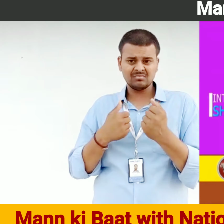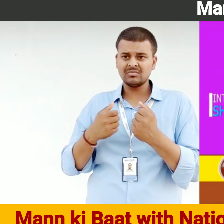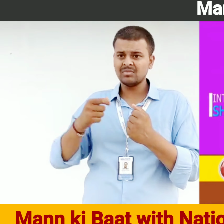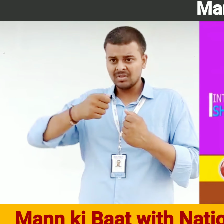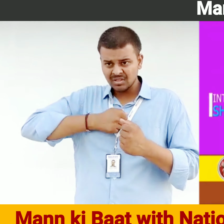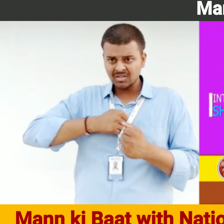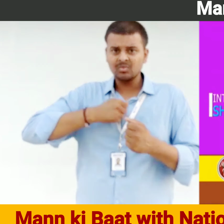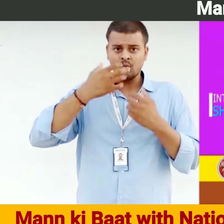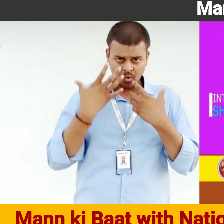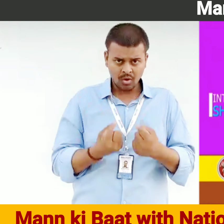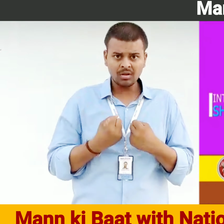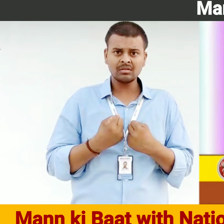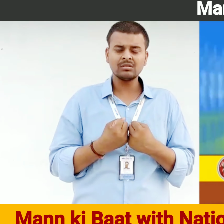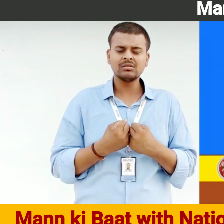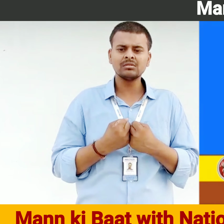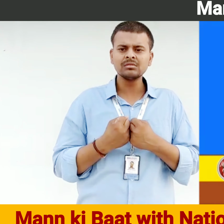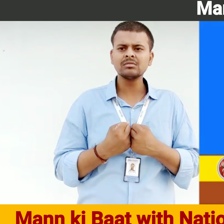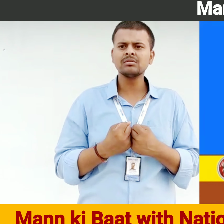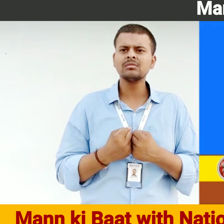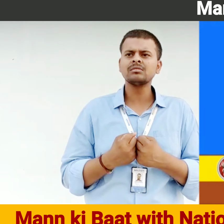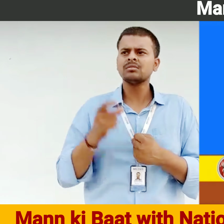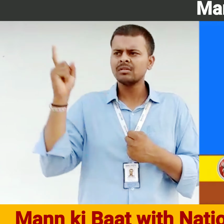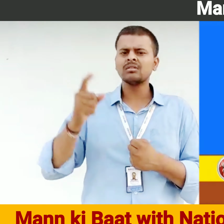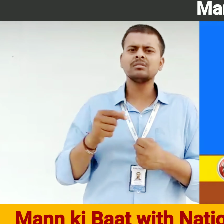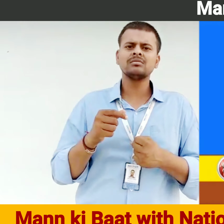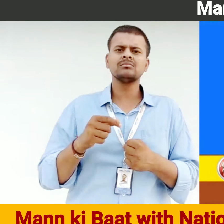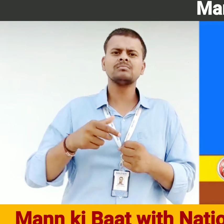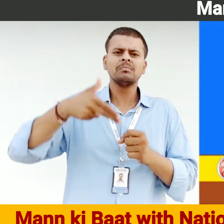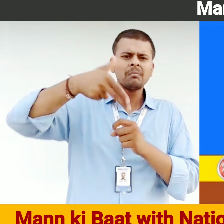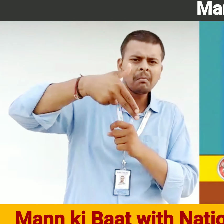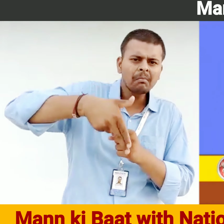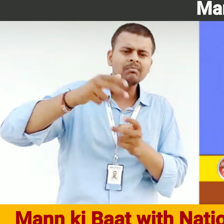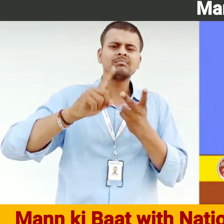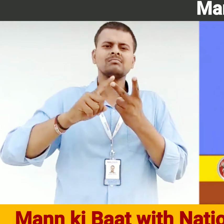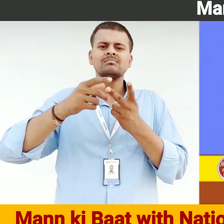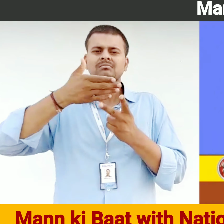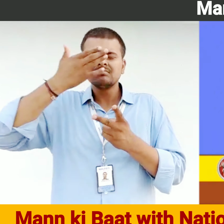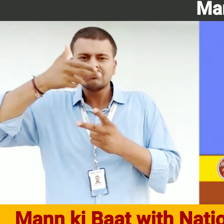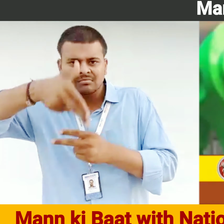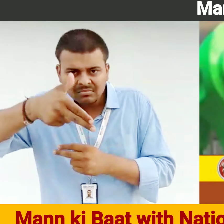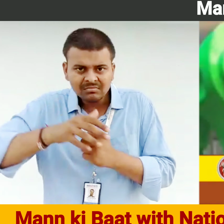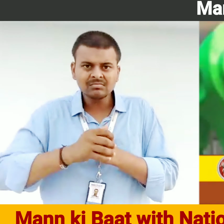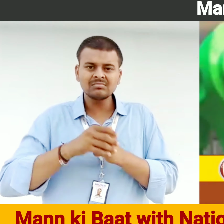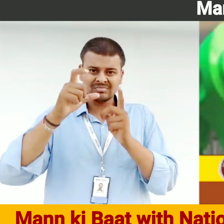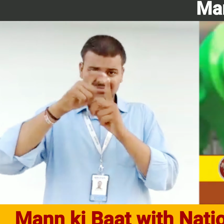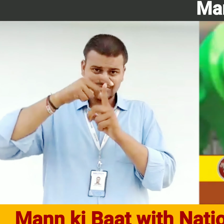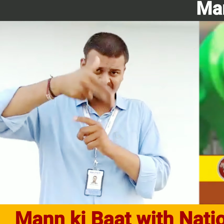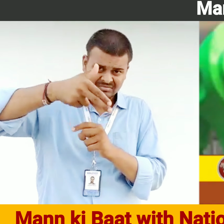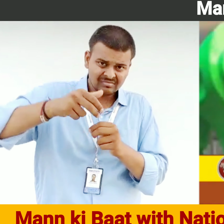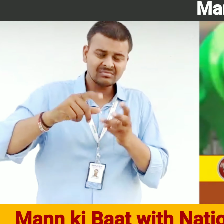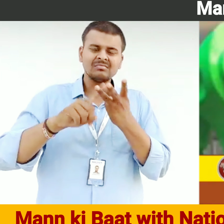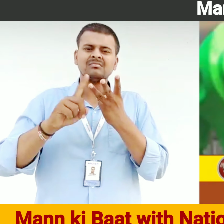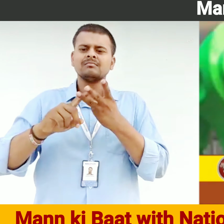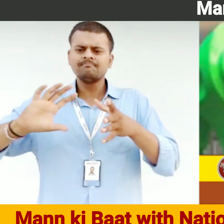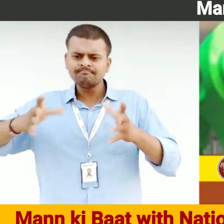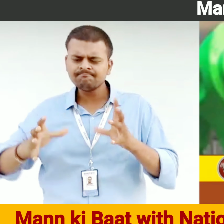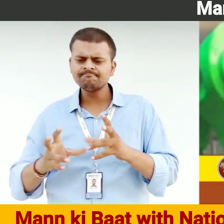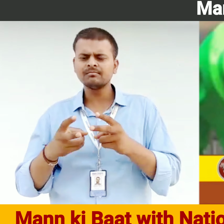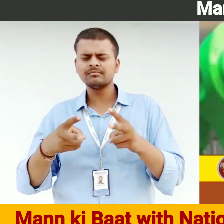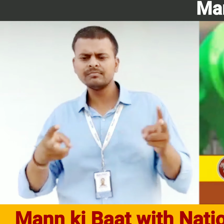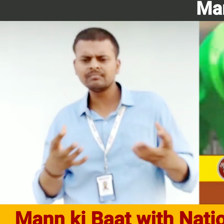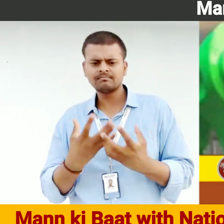से कम कर दे, चाहे पेट्रोल, डीजल, ईंधन का आयात हो, इलेक्ट्रॉनिक आइटम्स का आयात हो, यूरिया